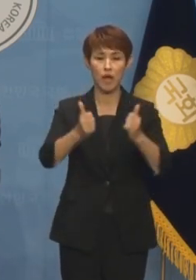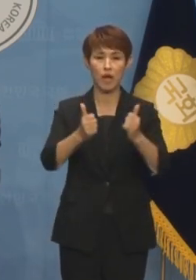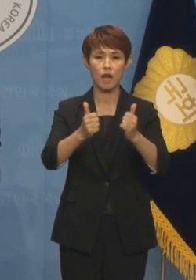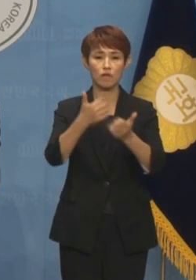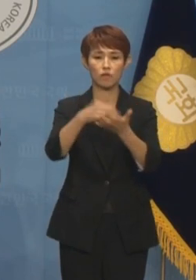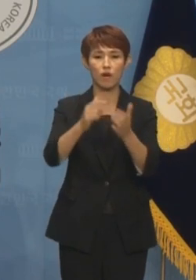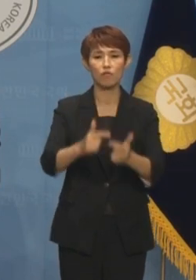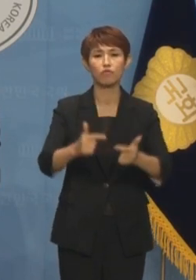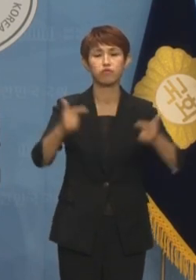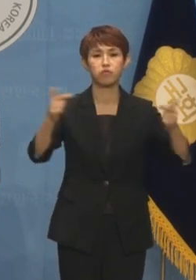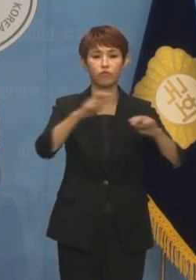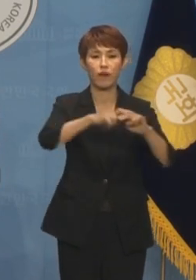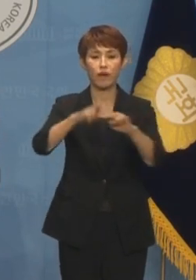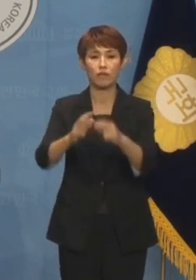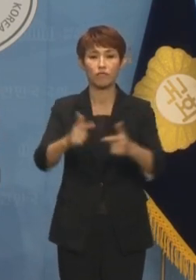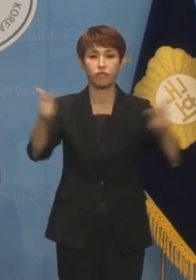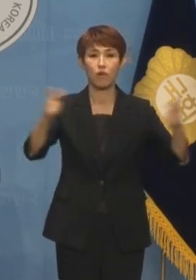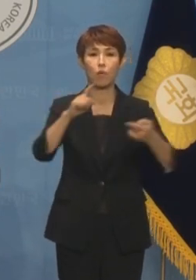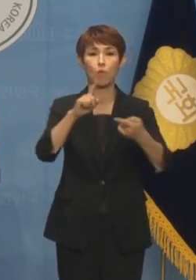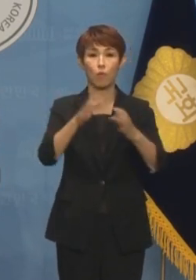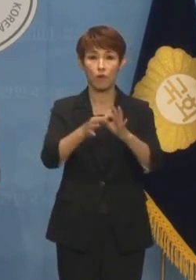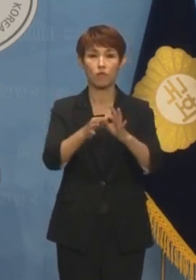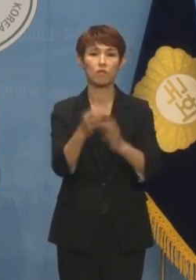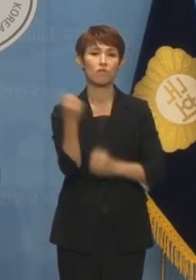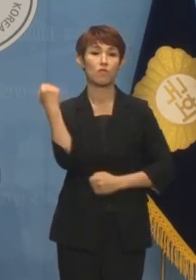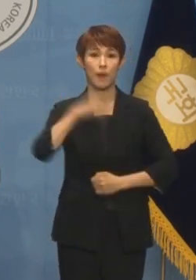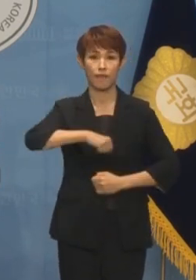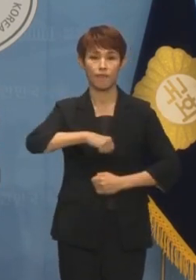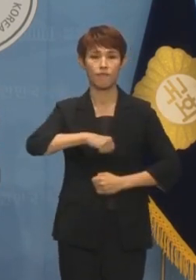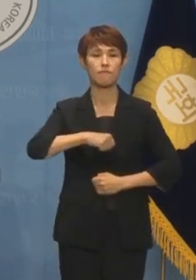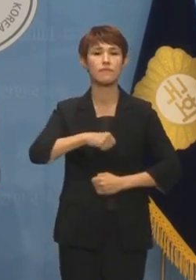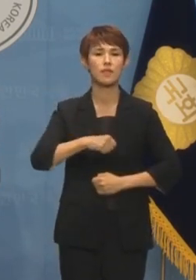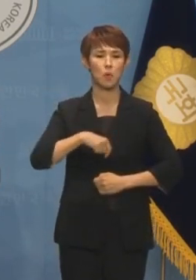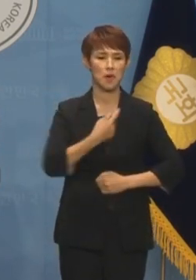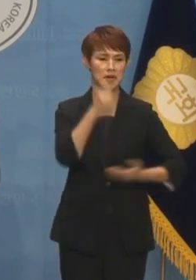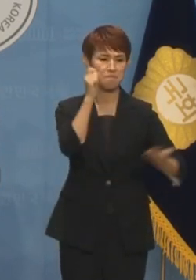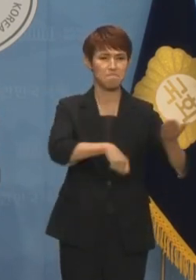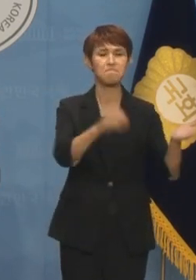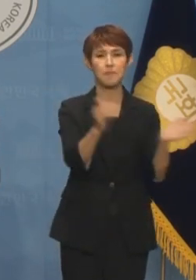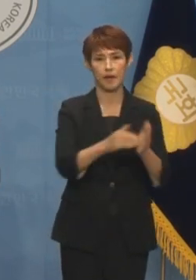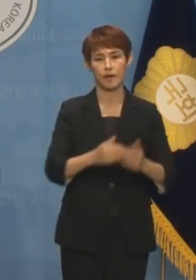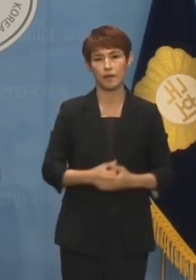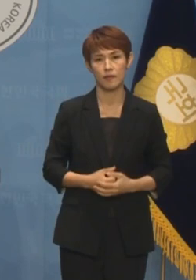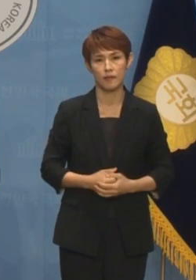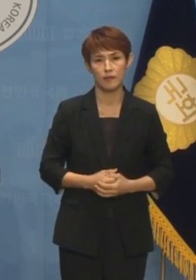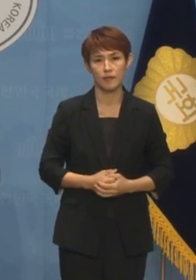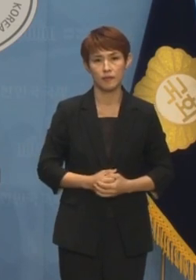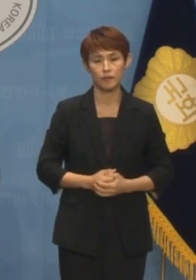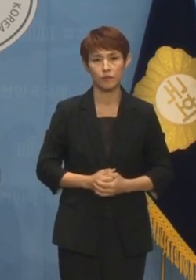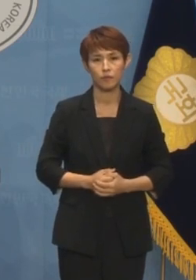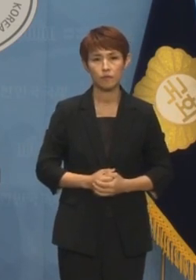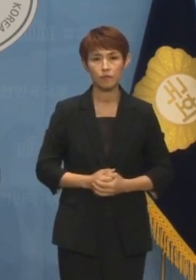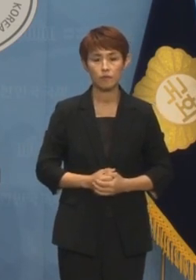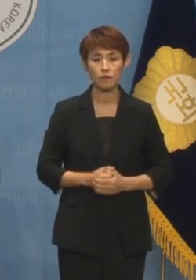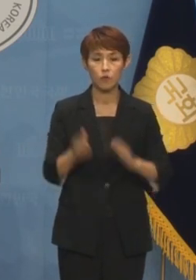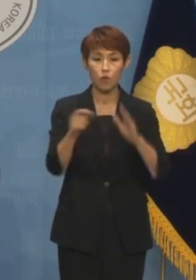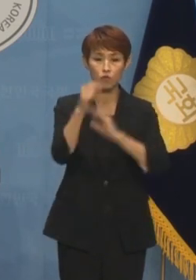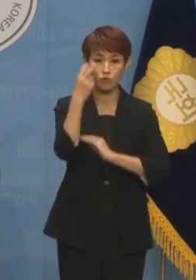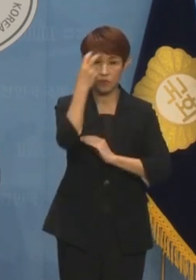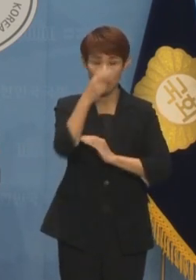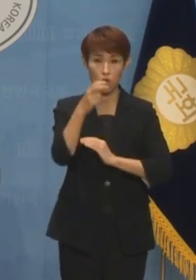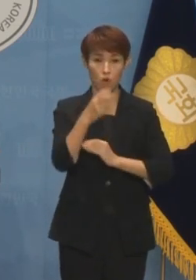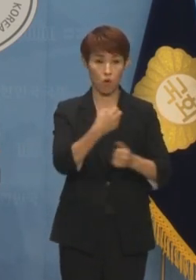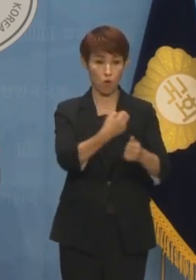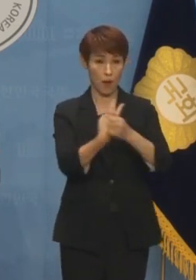등에 관한 법률 위반 혐의의 고발건을 단독 의결하였습니다. 이번 공수처가 요청한